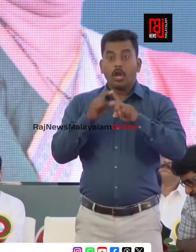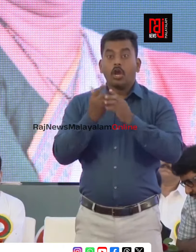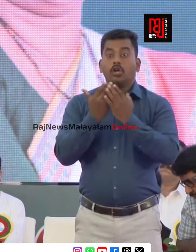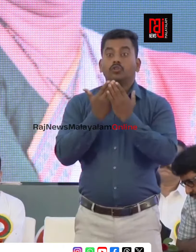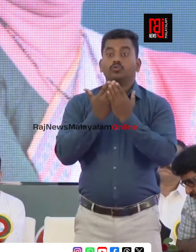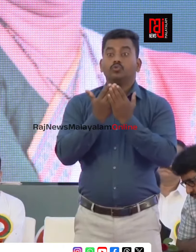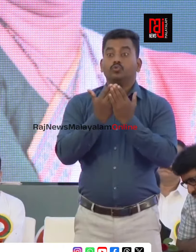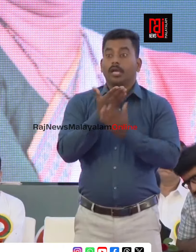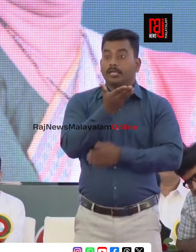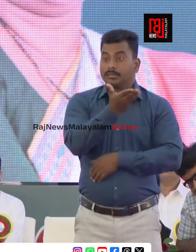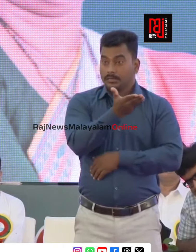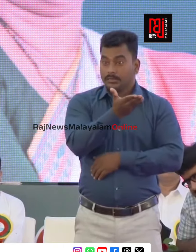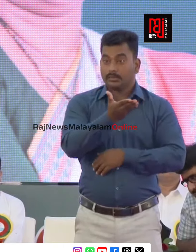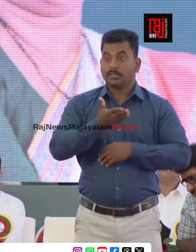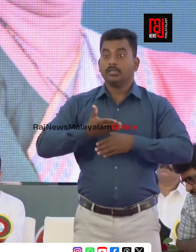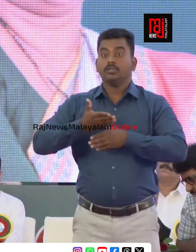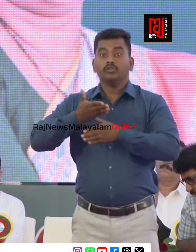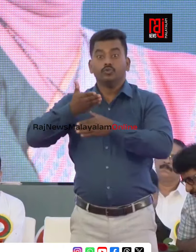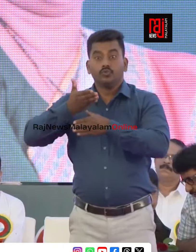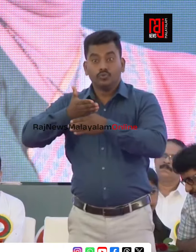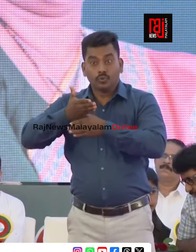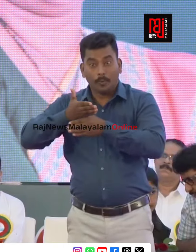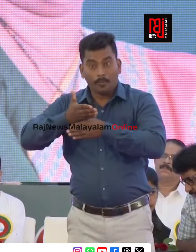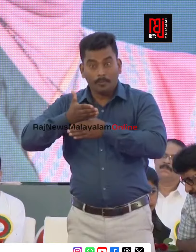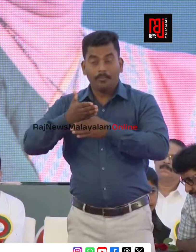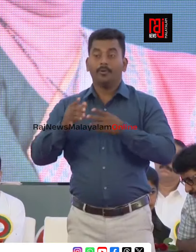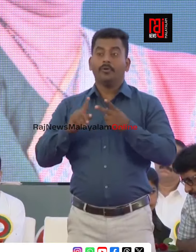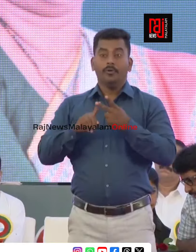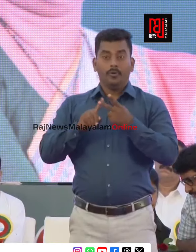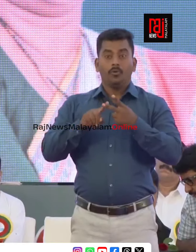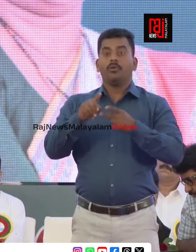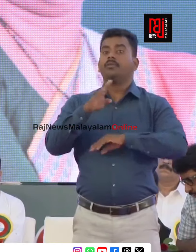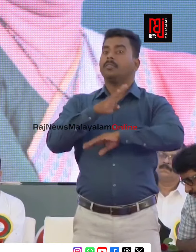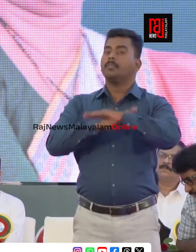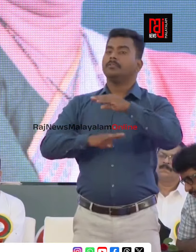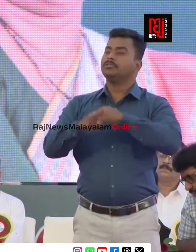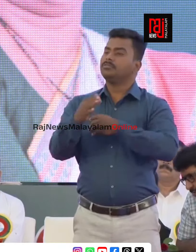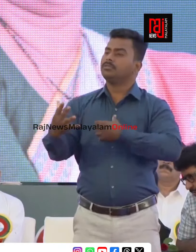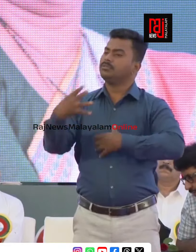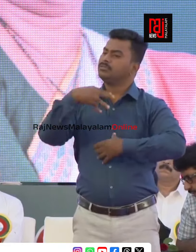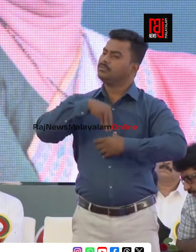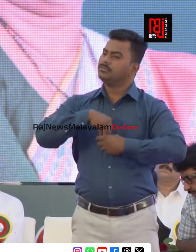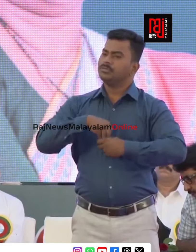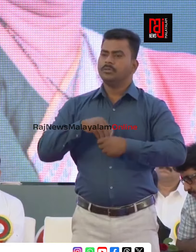വിദ്യാഭ്യാസത്തിലും തൊഴിലിലും അവരുടെ പങ്കാളിത്തം ഉറപ്പാക്കുക,